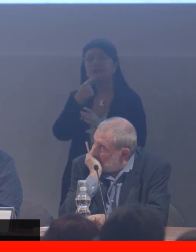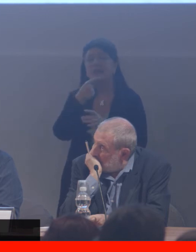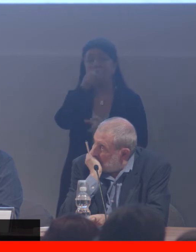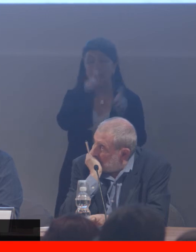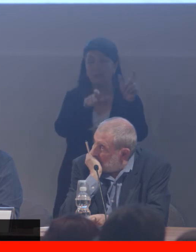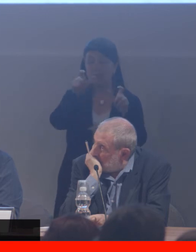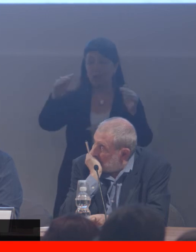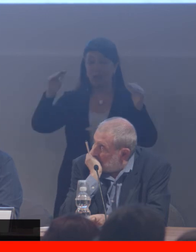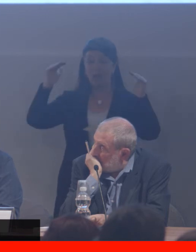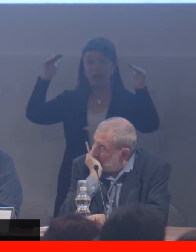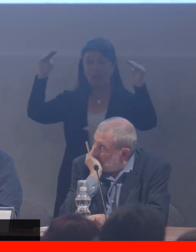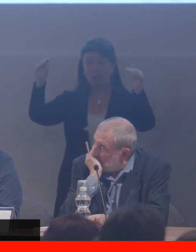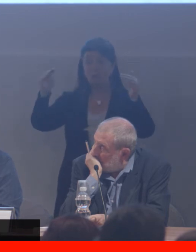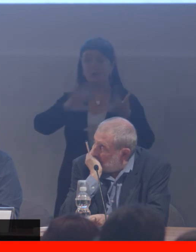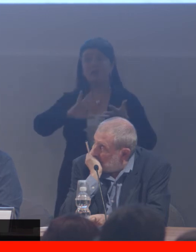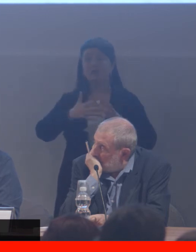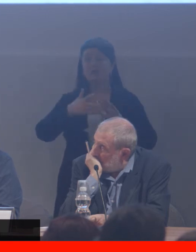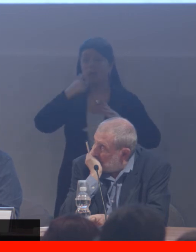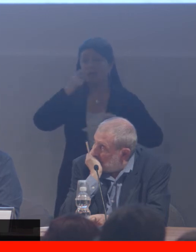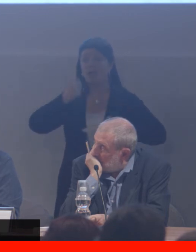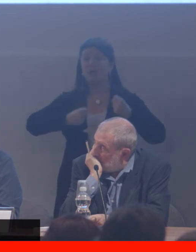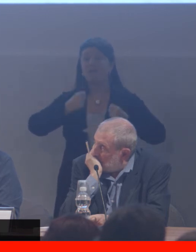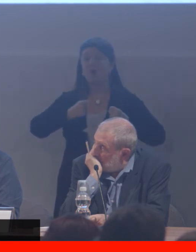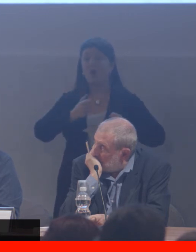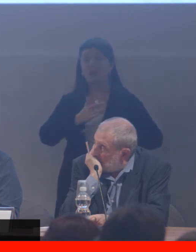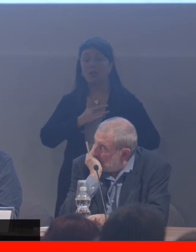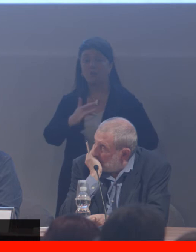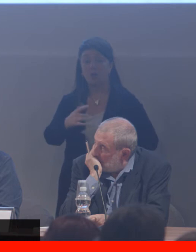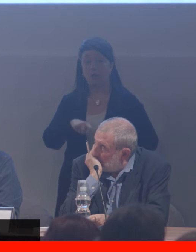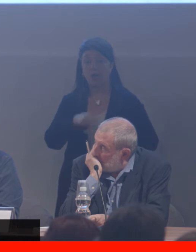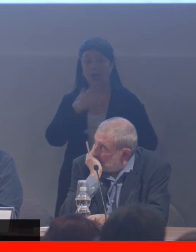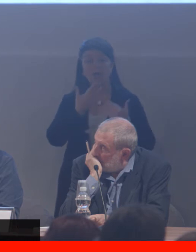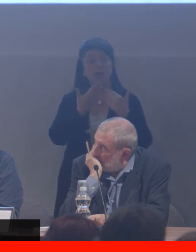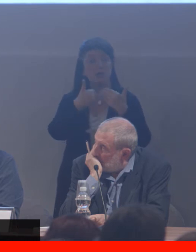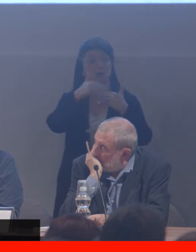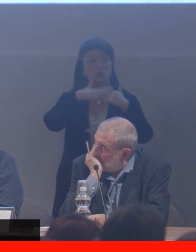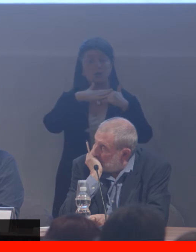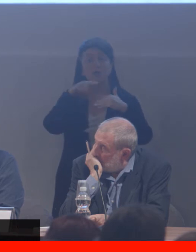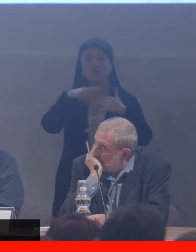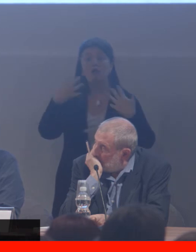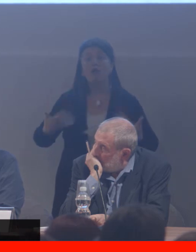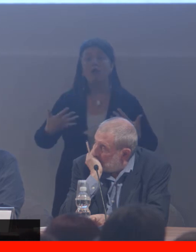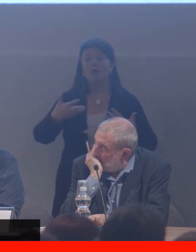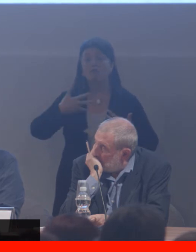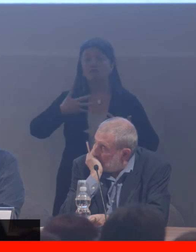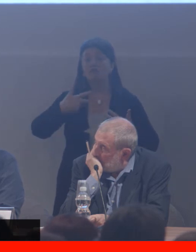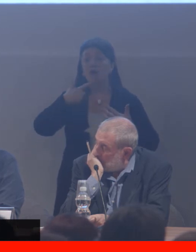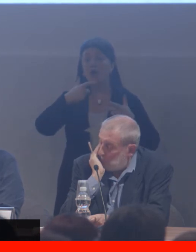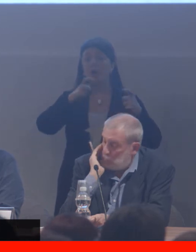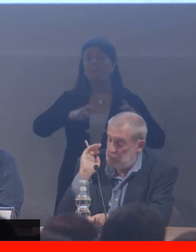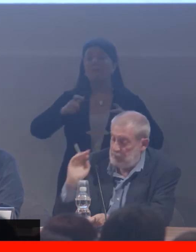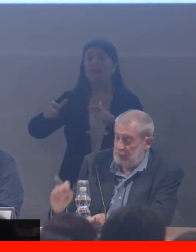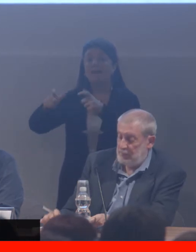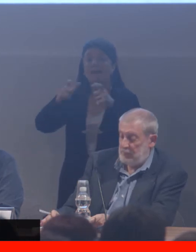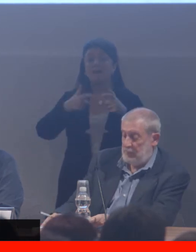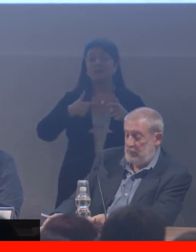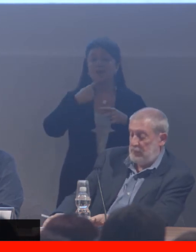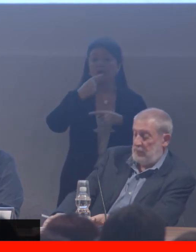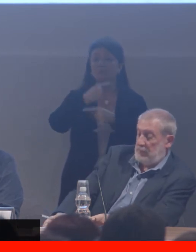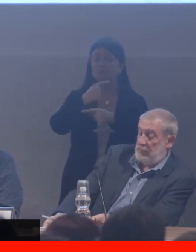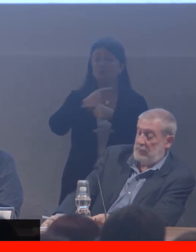in questa rivolta morale, soprattutto oggi che c'è un paese che ha bisogno di eticità, che ha